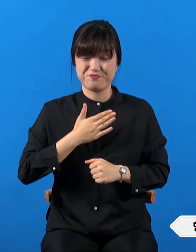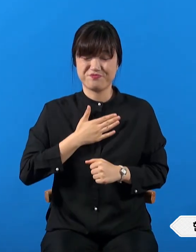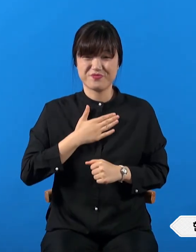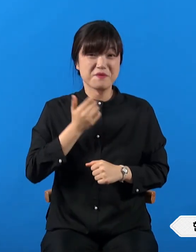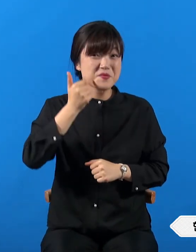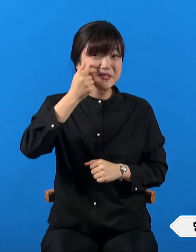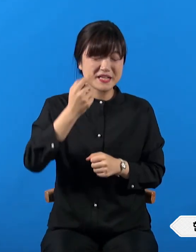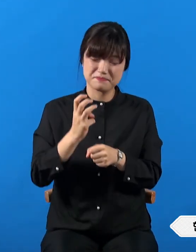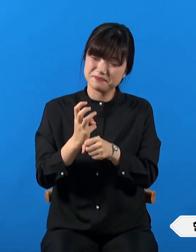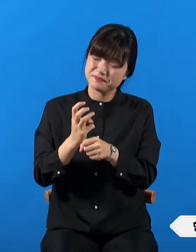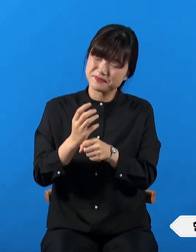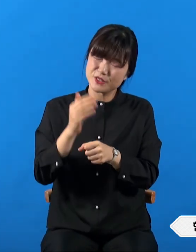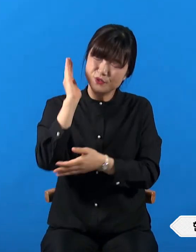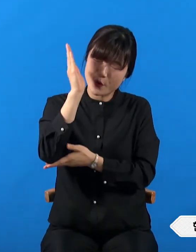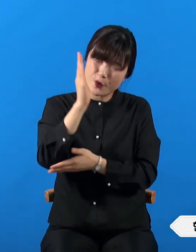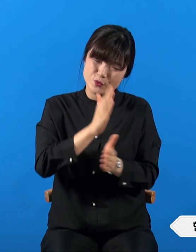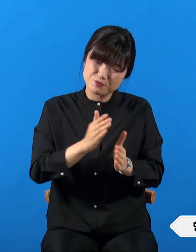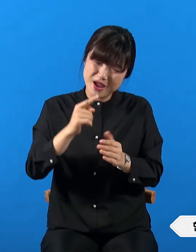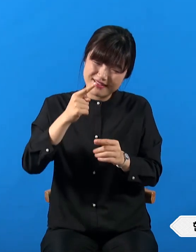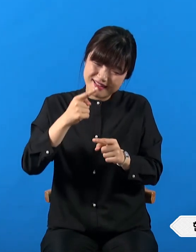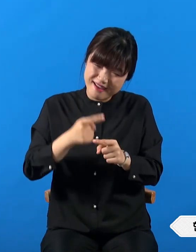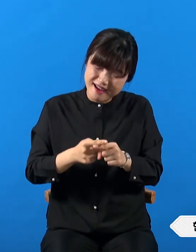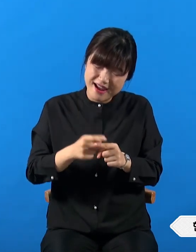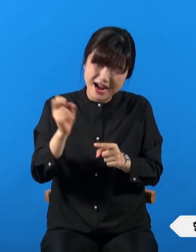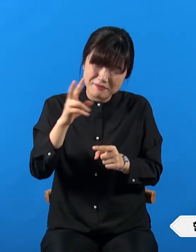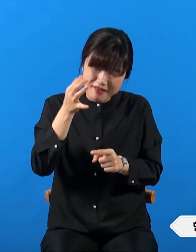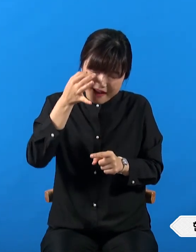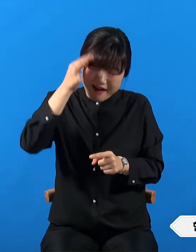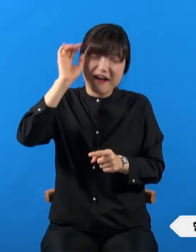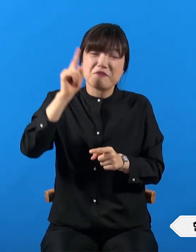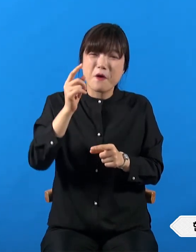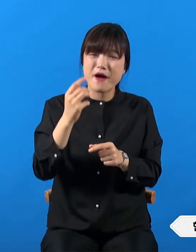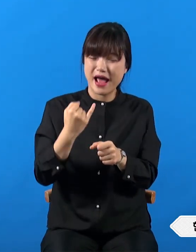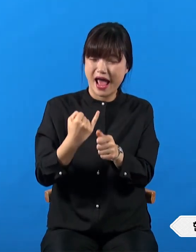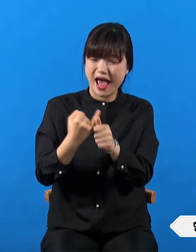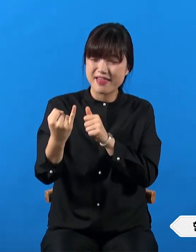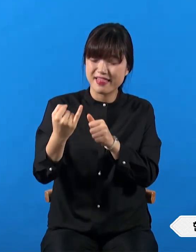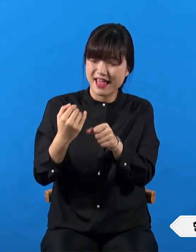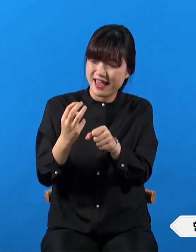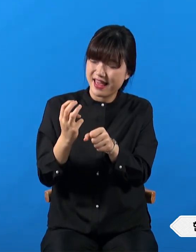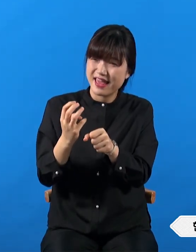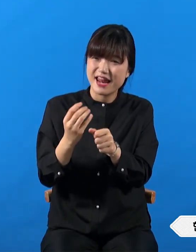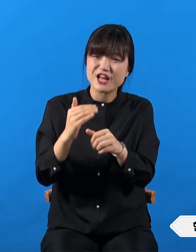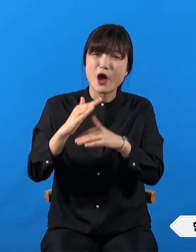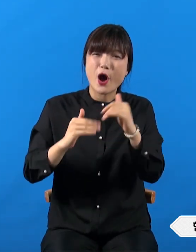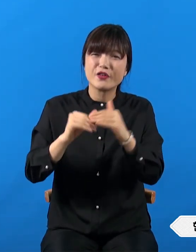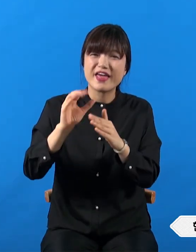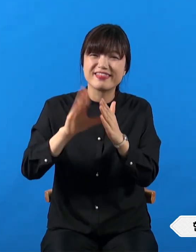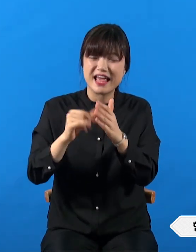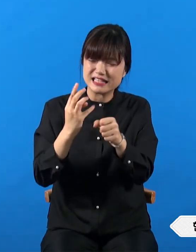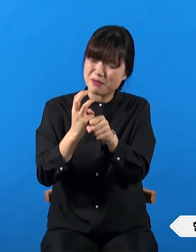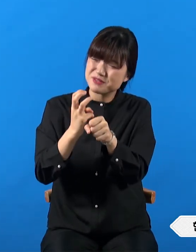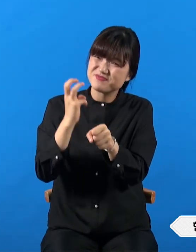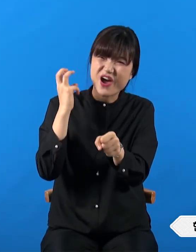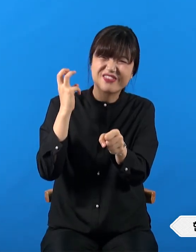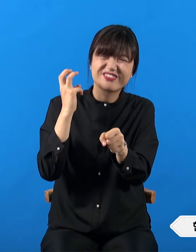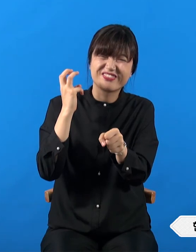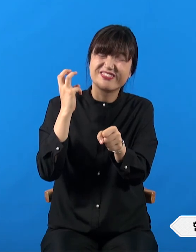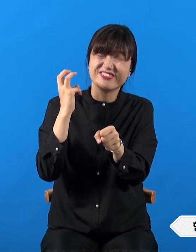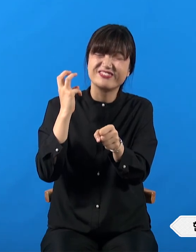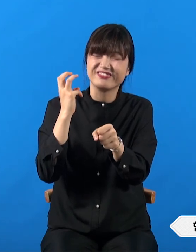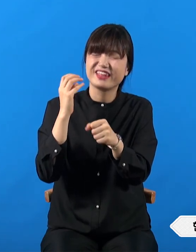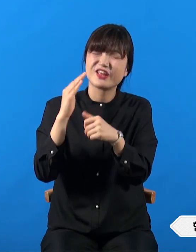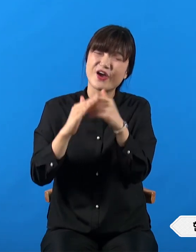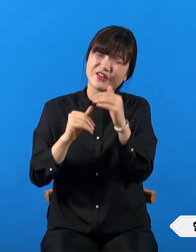저는 설교 준비하다가 문득 한 30여 년 전 아내와 연애하던 때를 한번 회상을